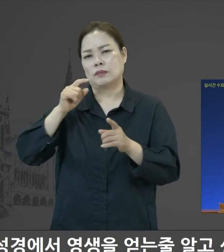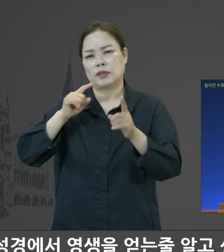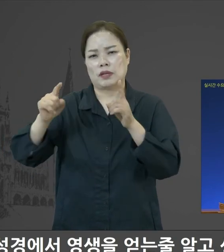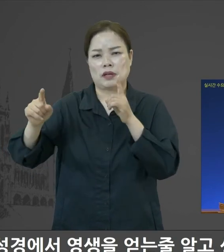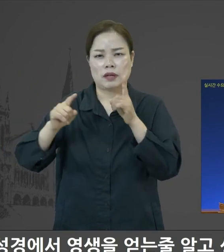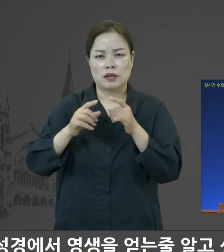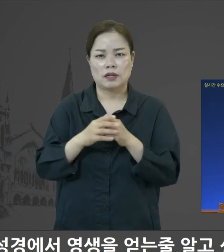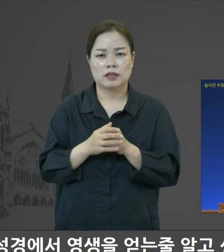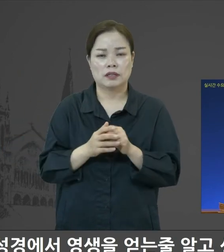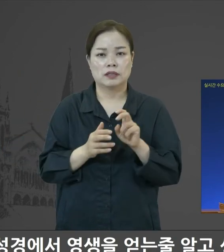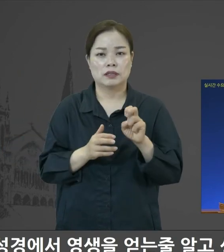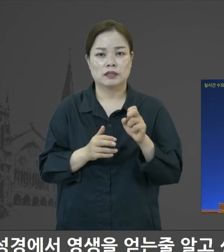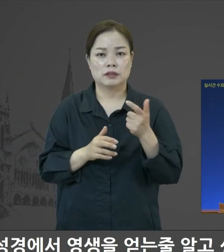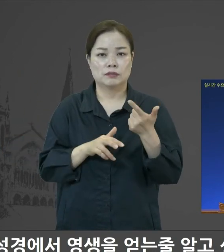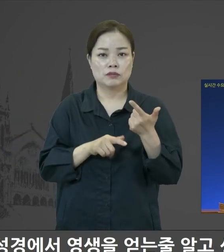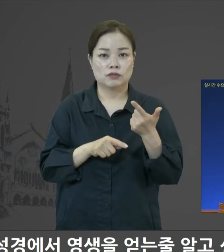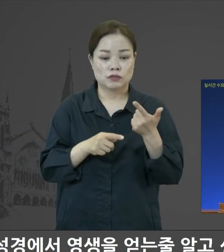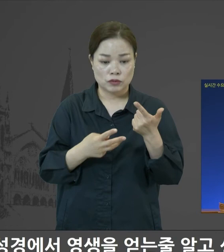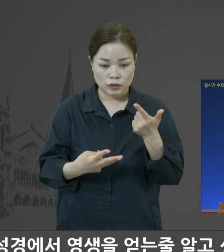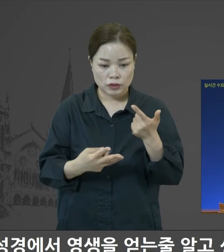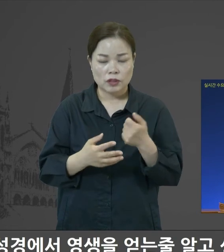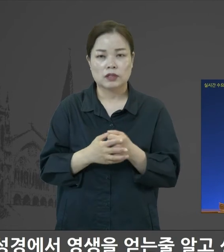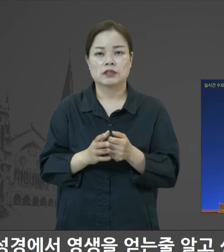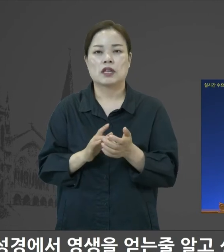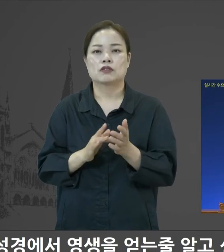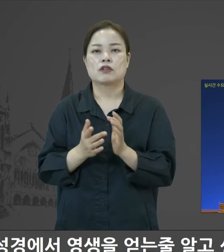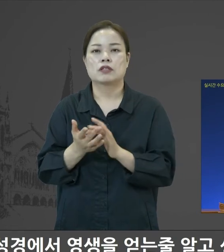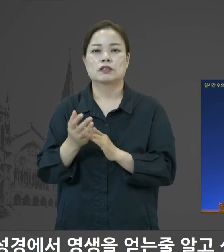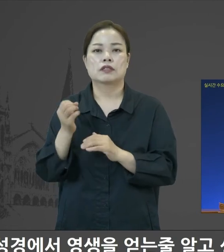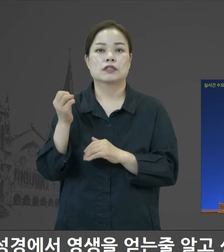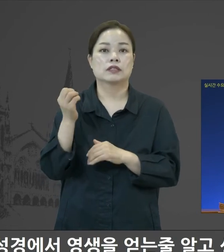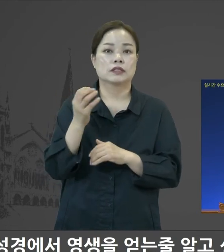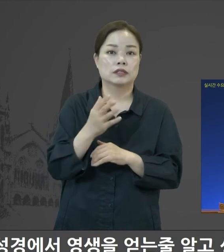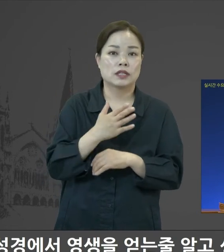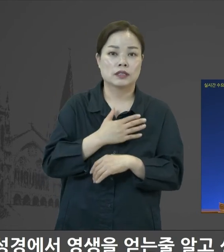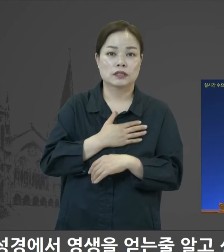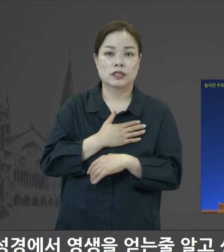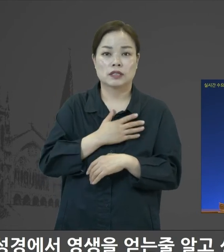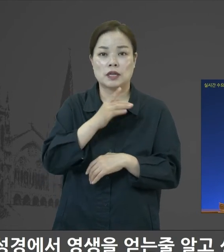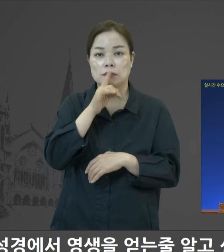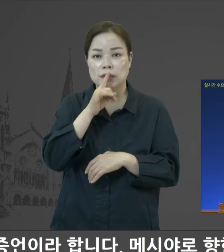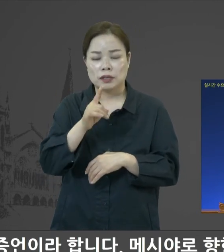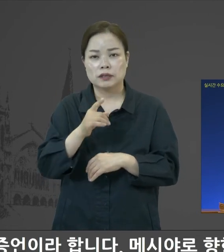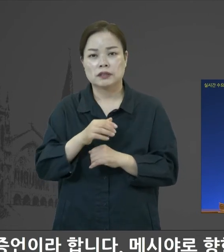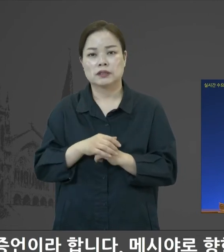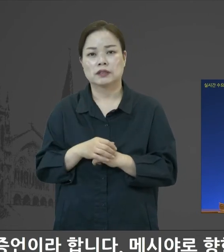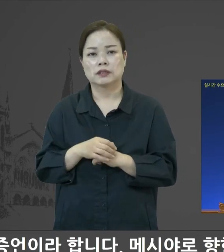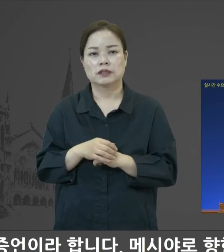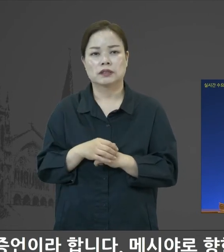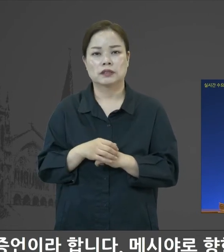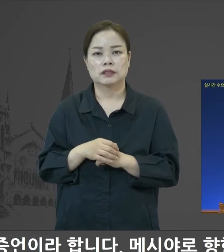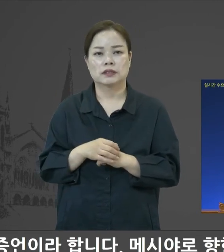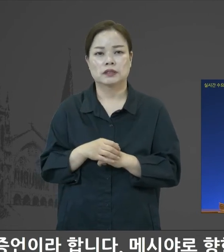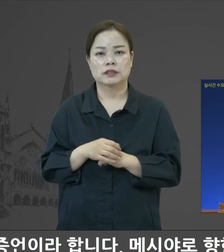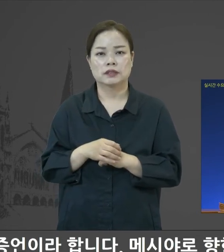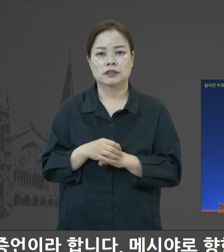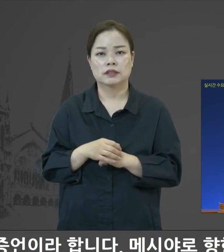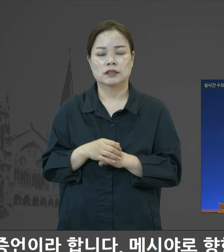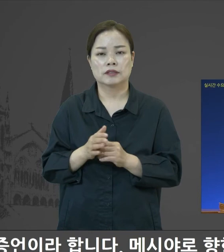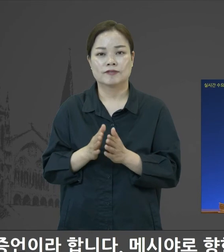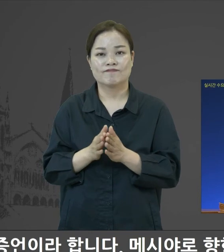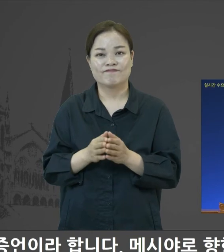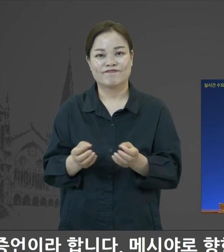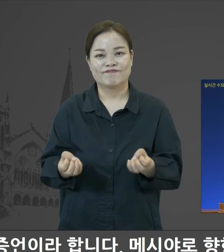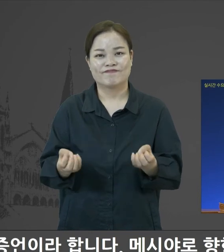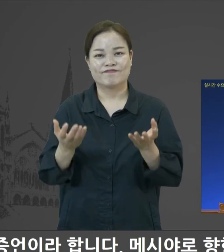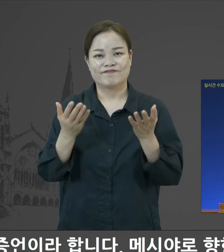말씀하십니다. 26절입니다. 예수께서 이르시되 내게 말하는 내가 그라 하시니라.